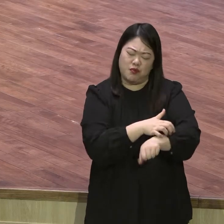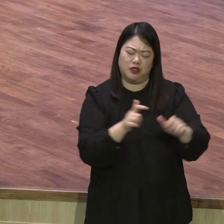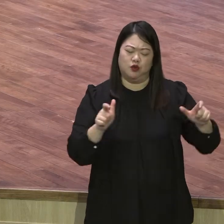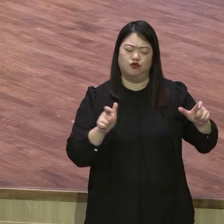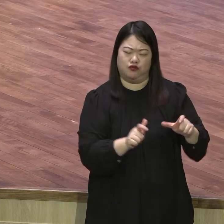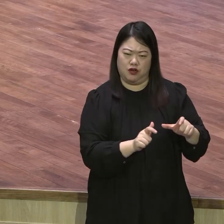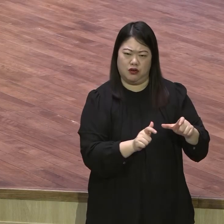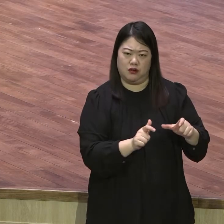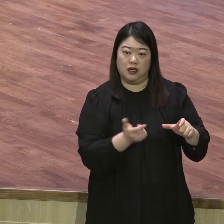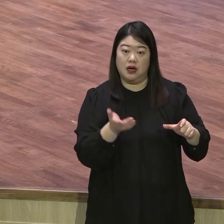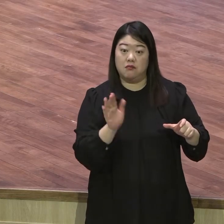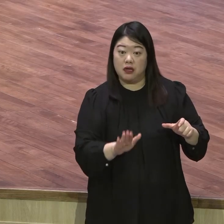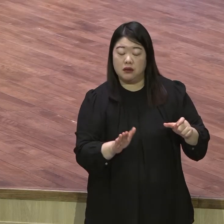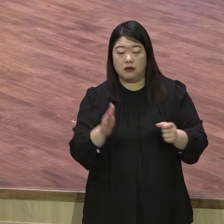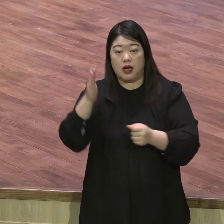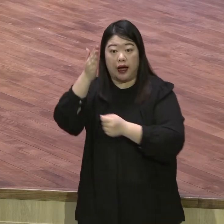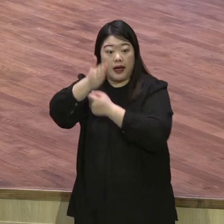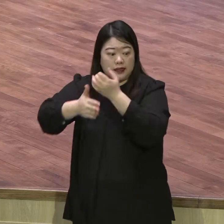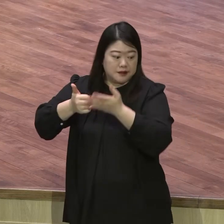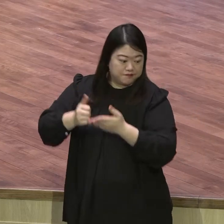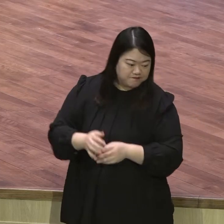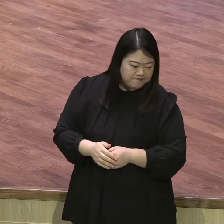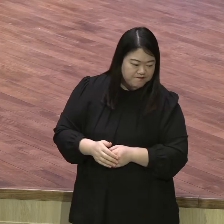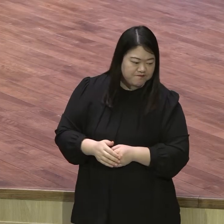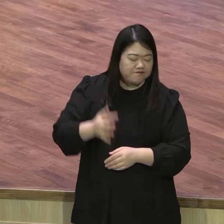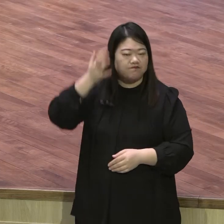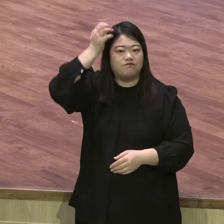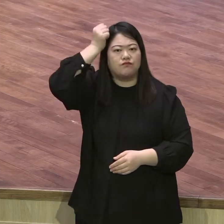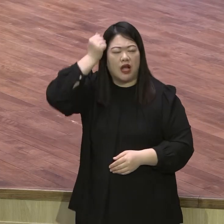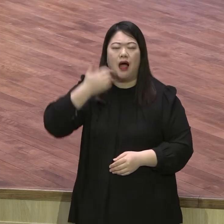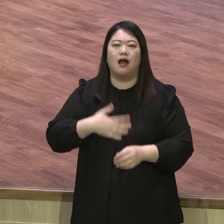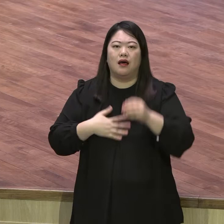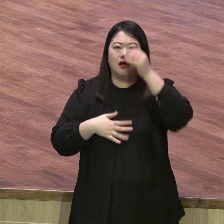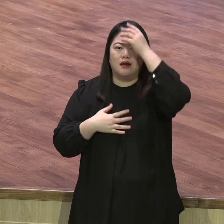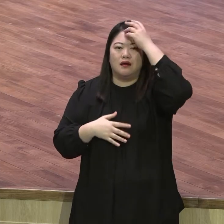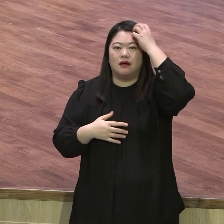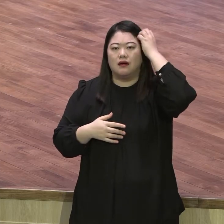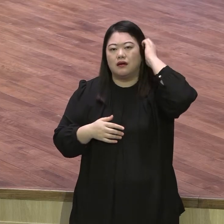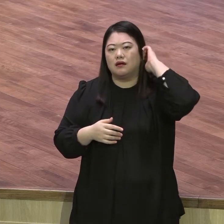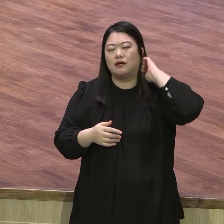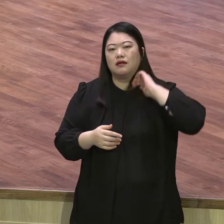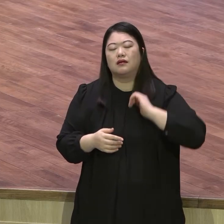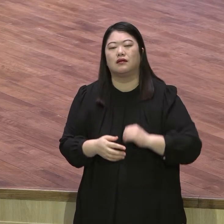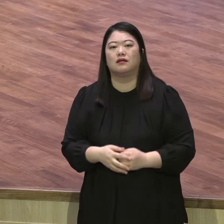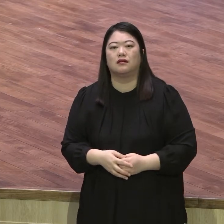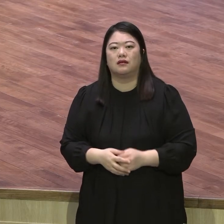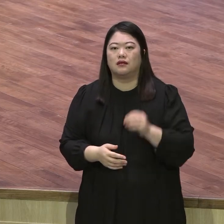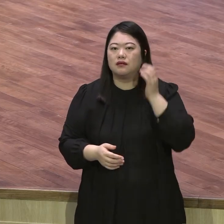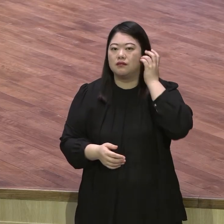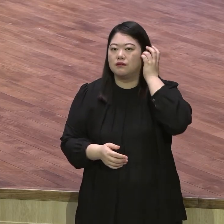그 불편에 느끼면 안 돼요. 하나님이 주실 상급이 크다.